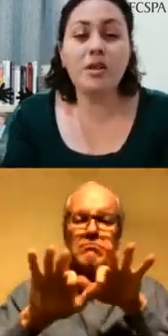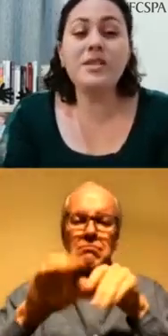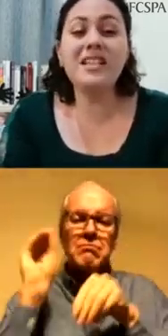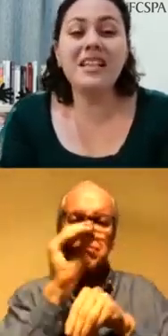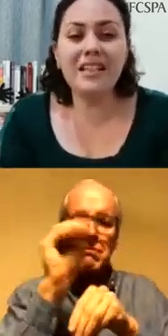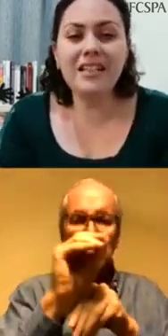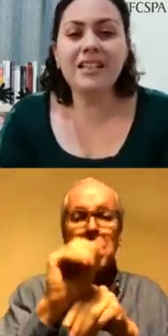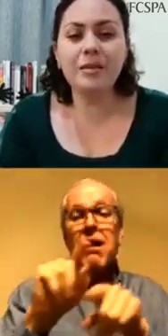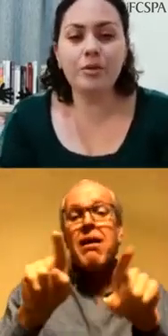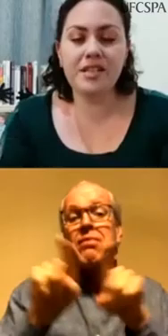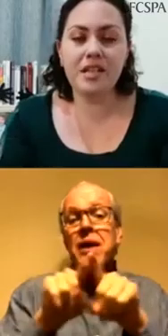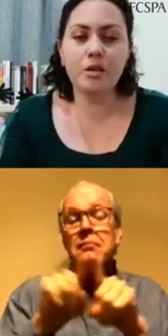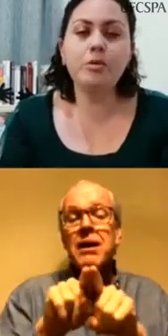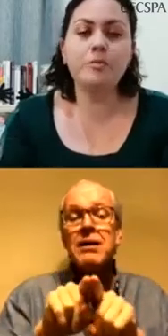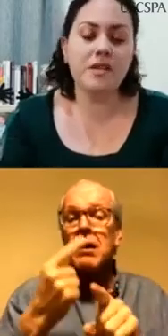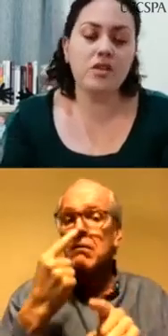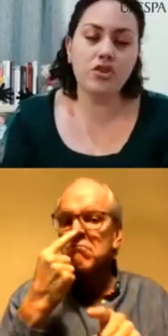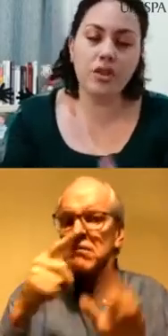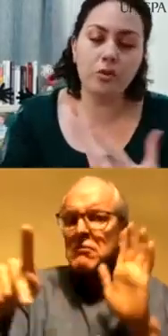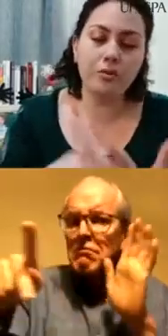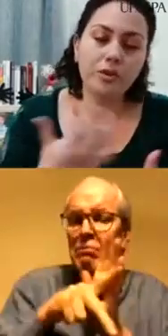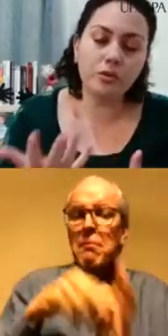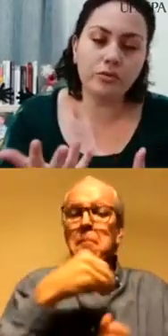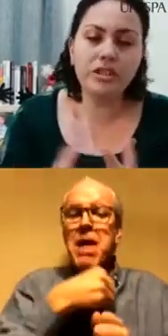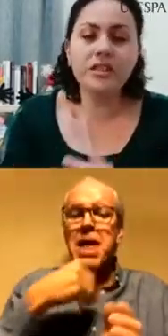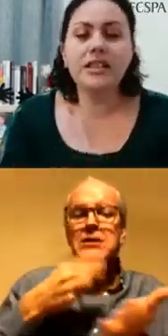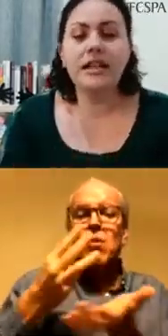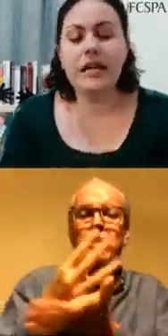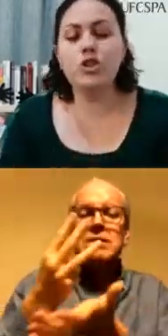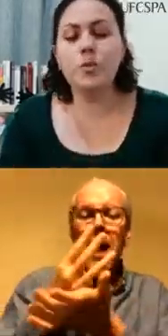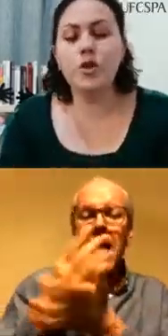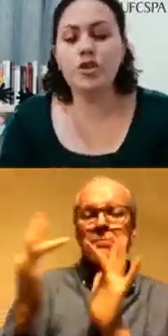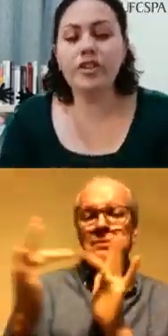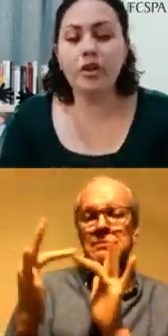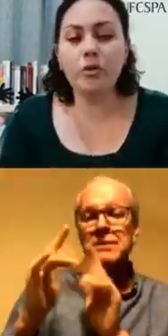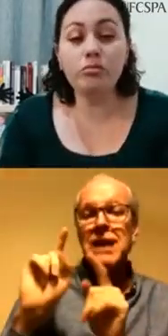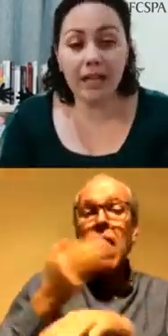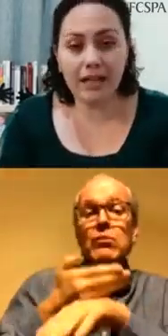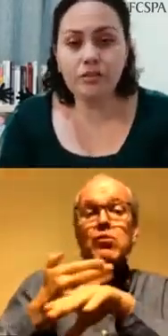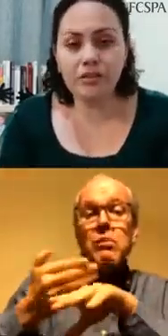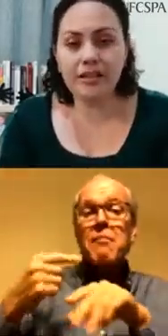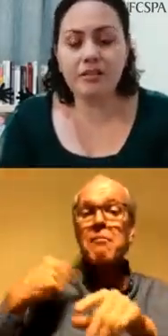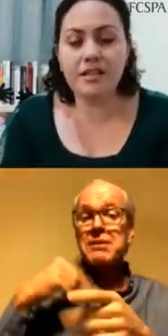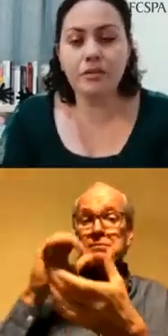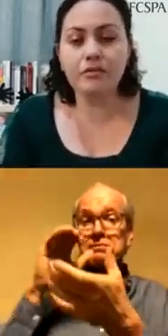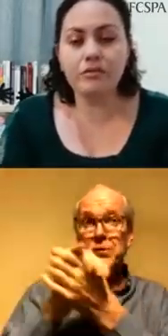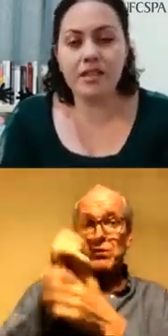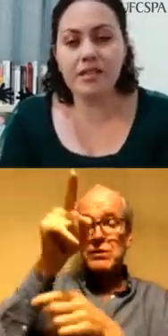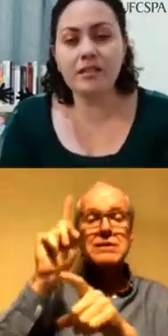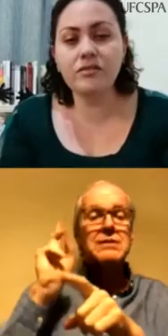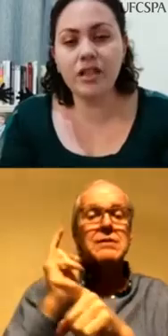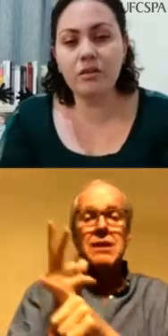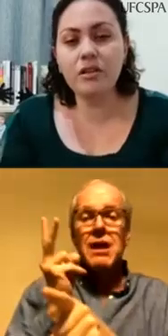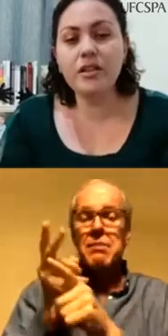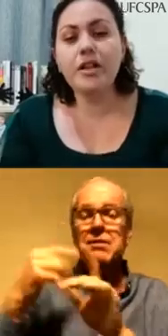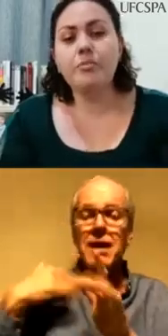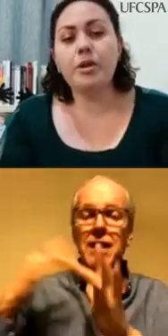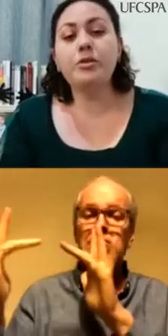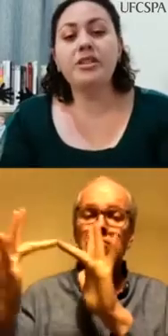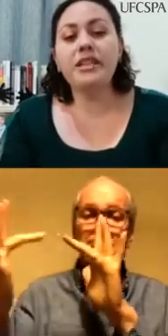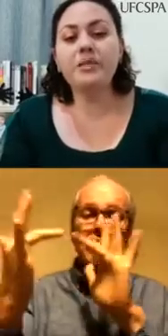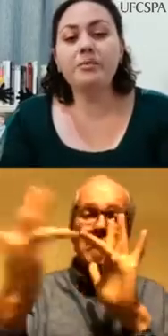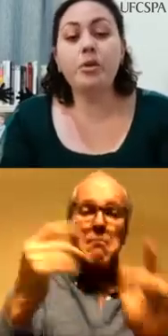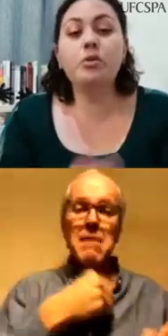que nos auxilia, né? Por exemplo, se a gente tem alguma dúvida, a gente pode entrar em contato, né, com essa central